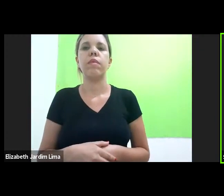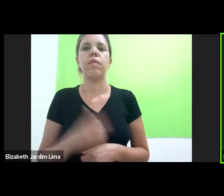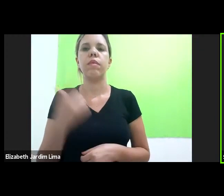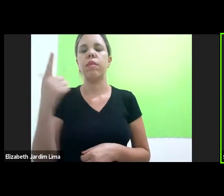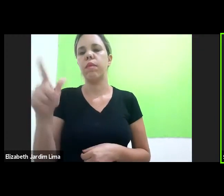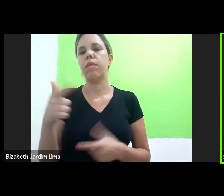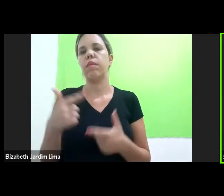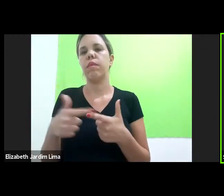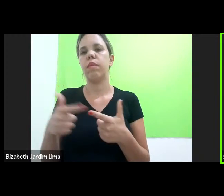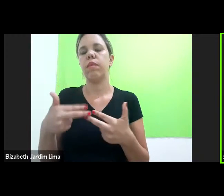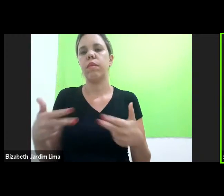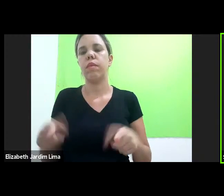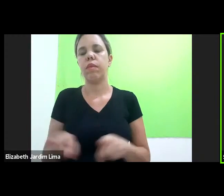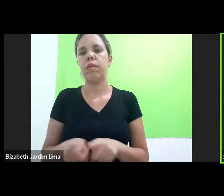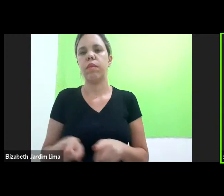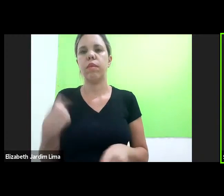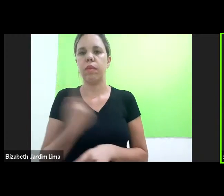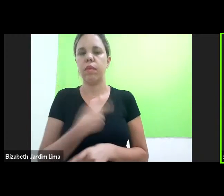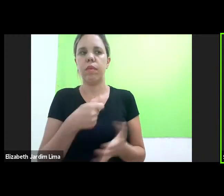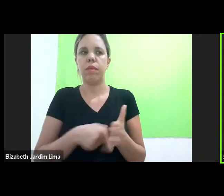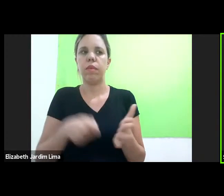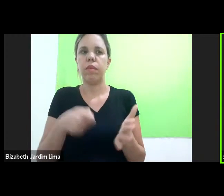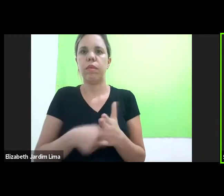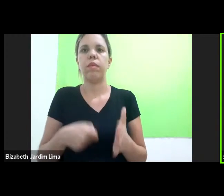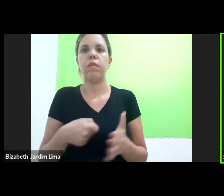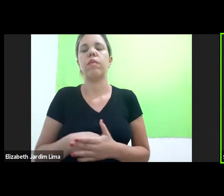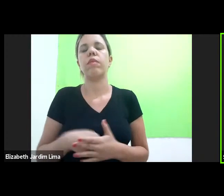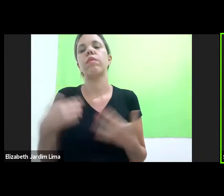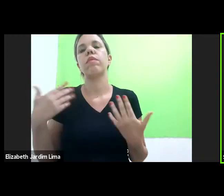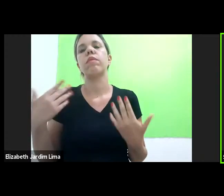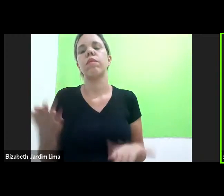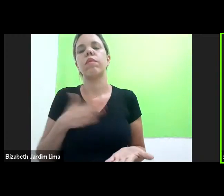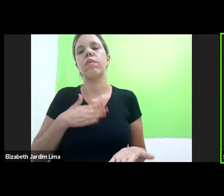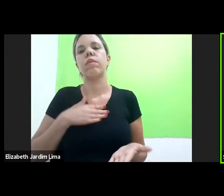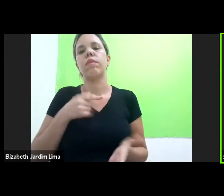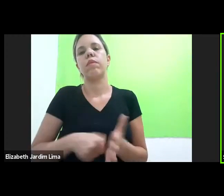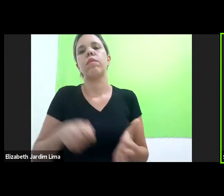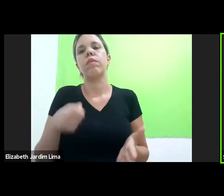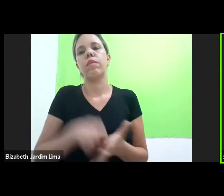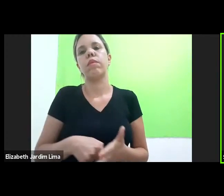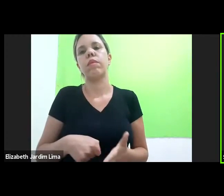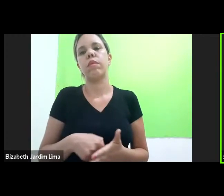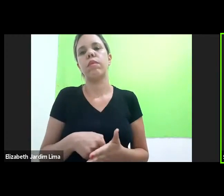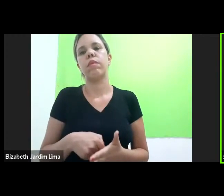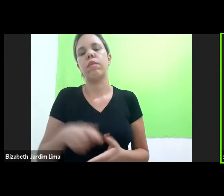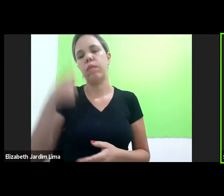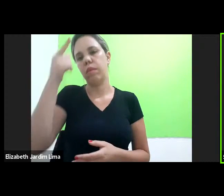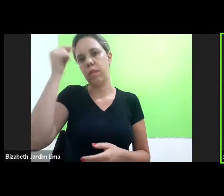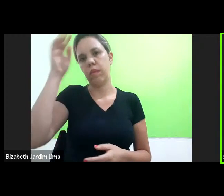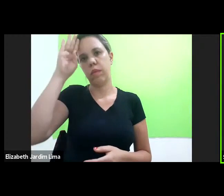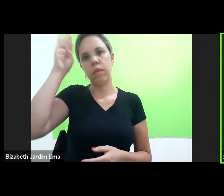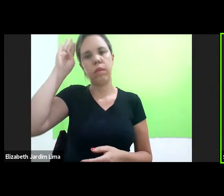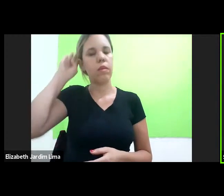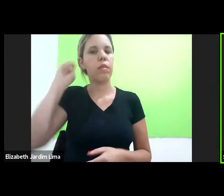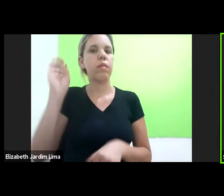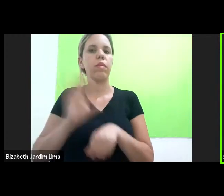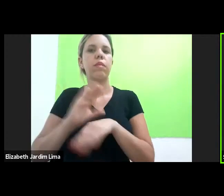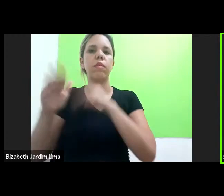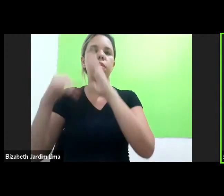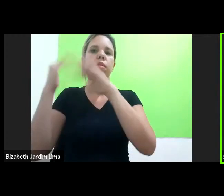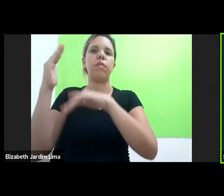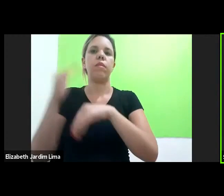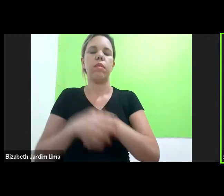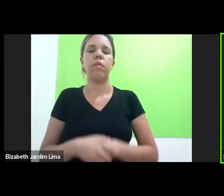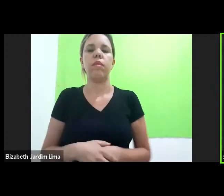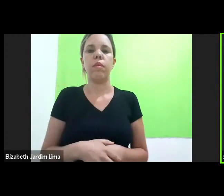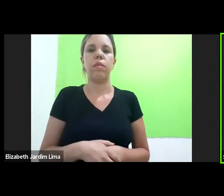questão também, que é a nossa luta, né? Quanto a minha luta também no âmbito acadêmico, na construção, né,